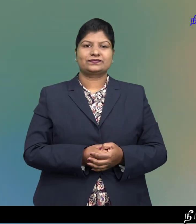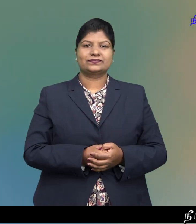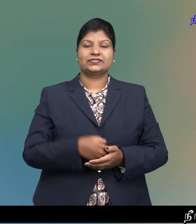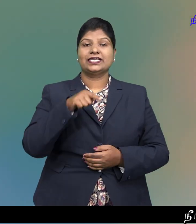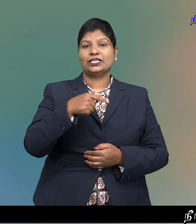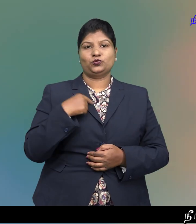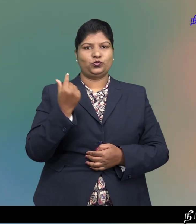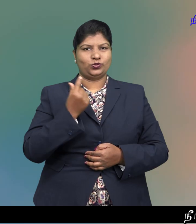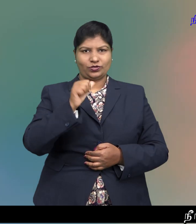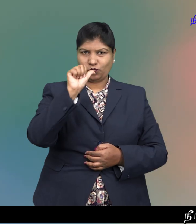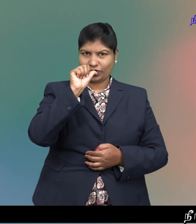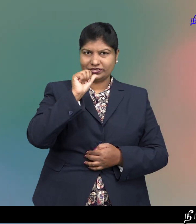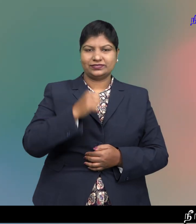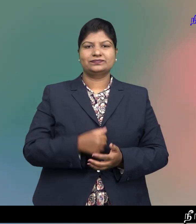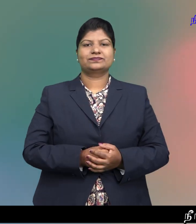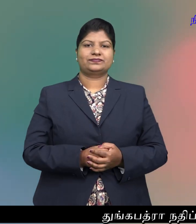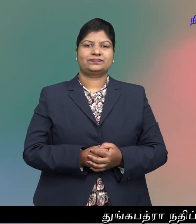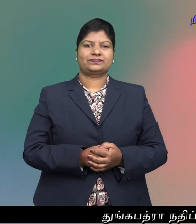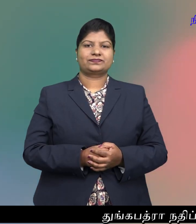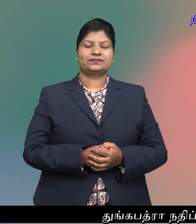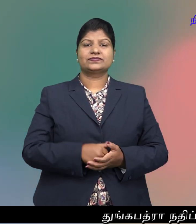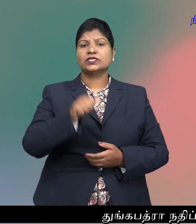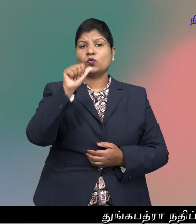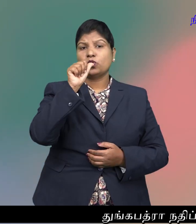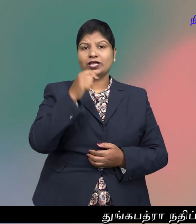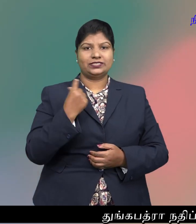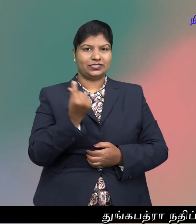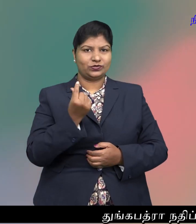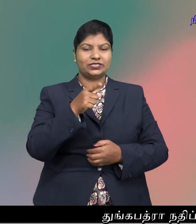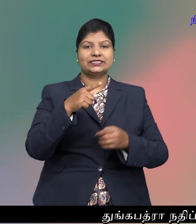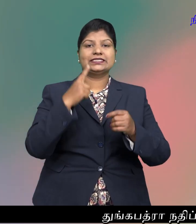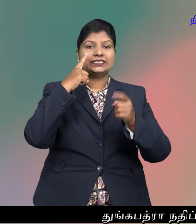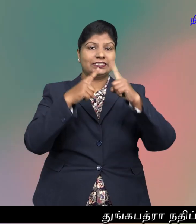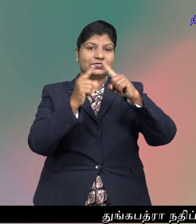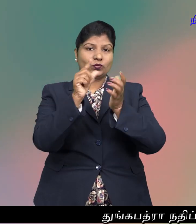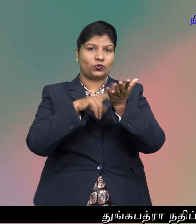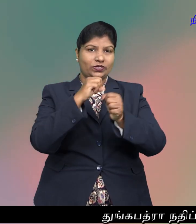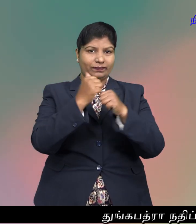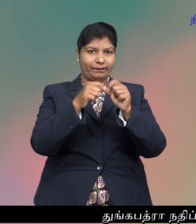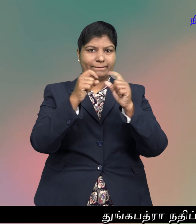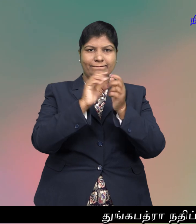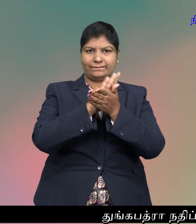நீரின் பயன்கள்: துங்கபத்ரா நதி படுகையில் நீர் பயன்பாடு,